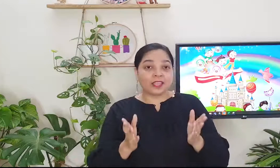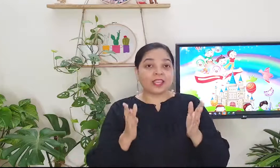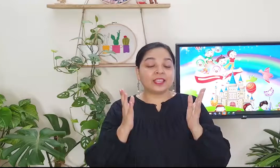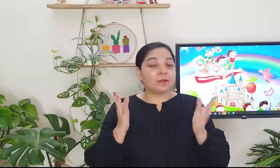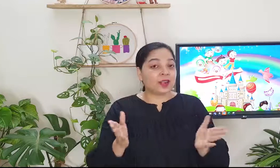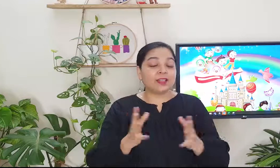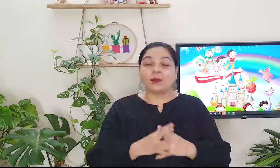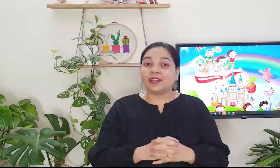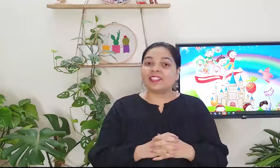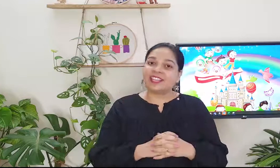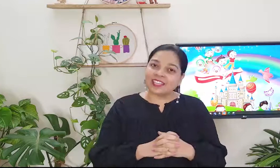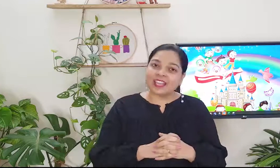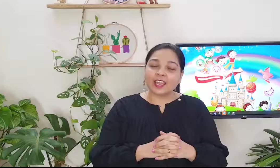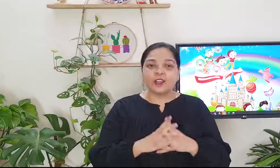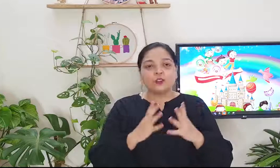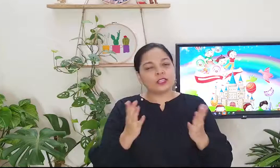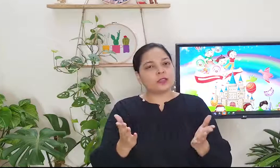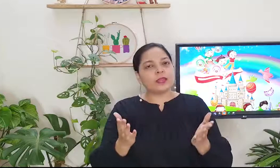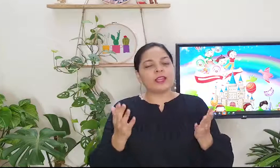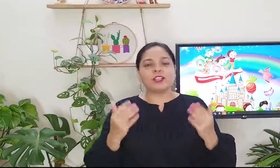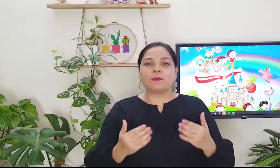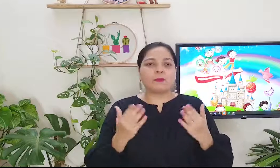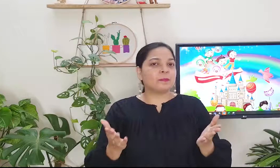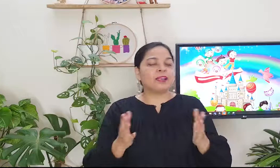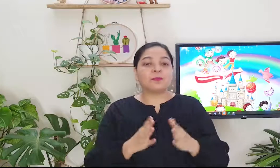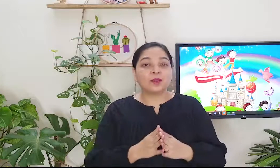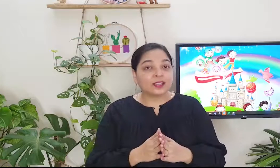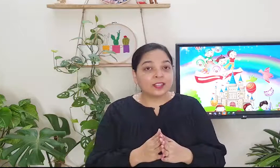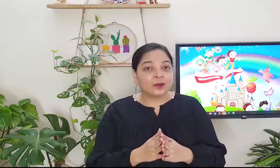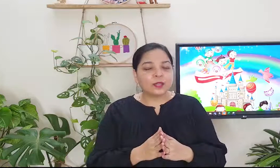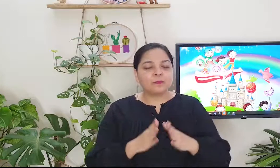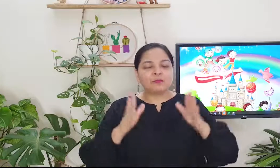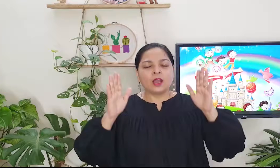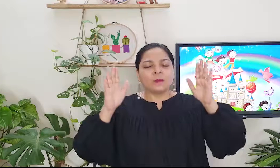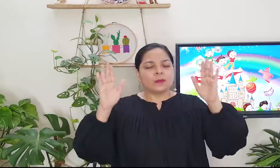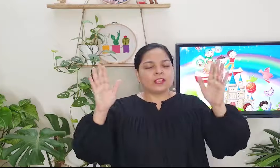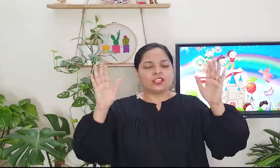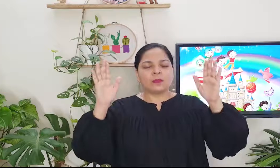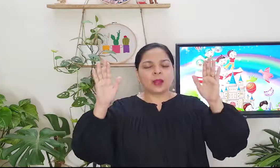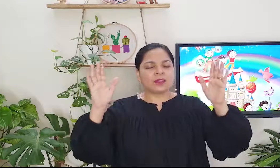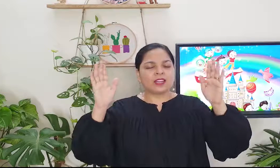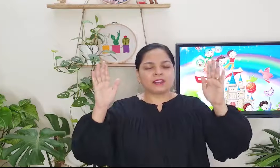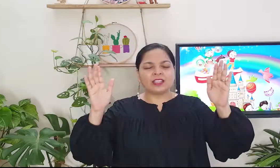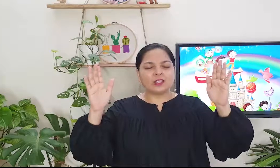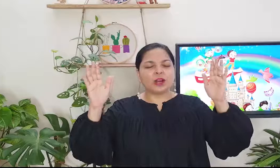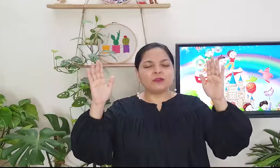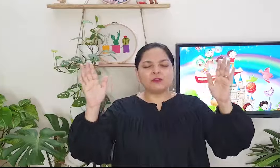যদি তোমরা প্রার্থনা করে থাকো তো আমি তোমাদের জন্য প্রার্থনা করব। প্রভু, আমি ধন্যবাদ দিচ্ছি